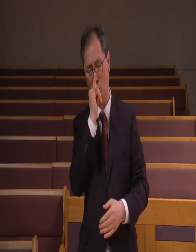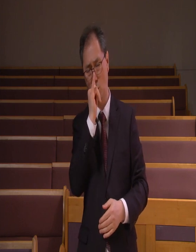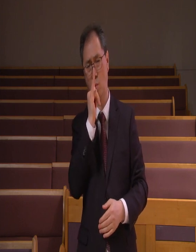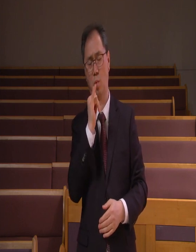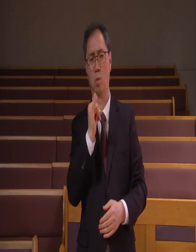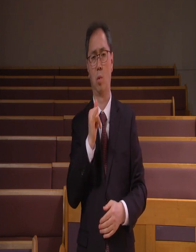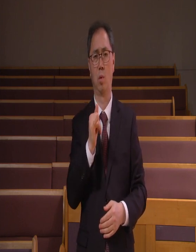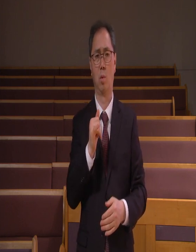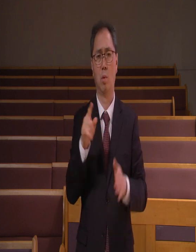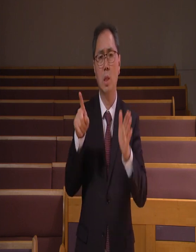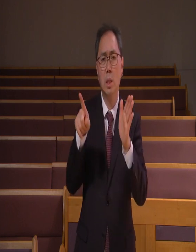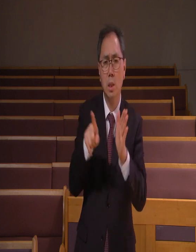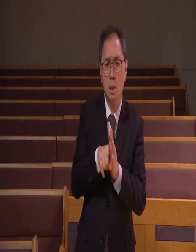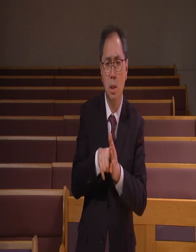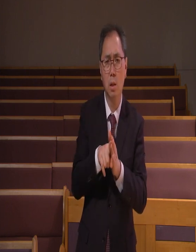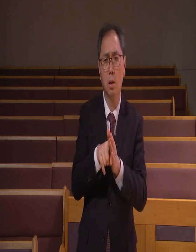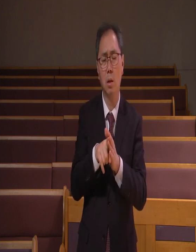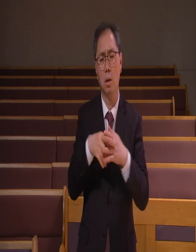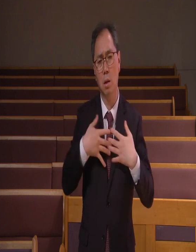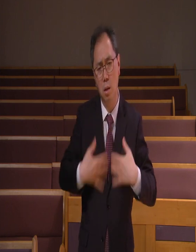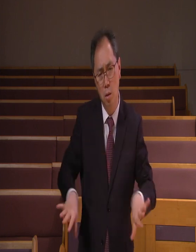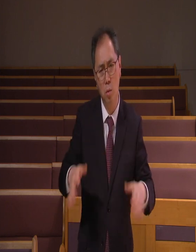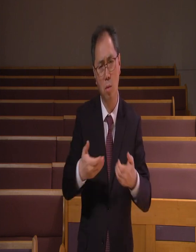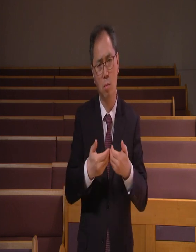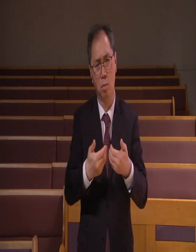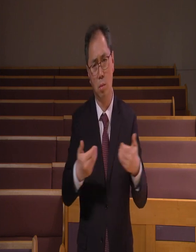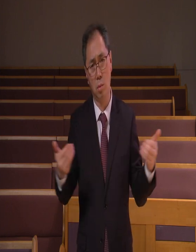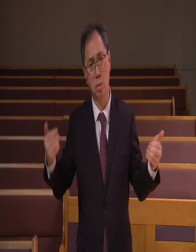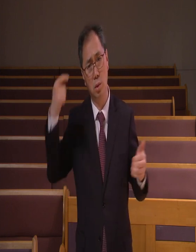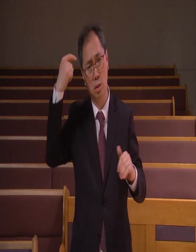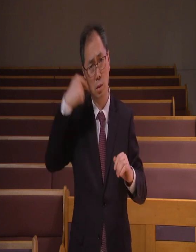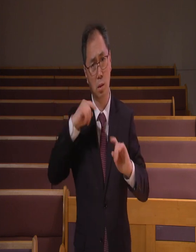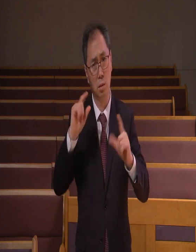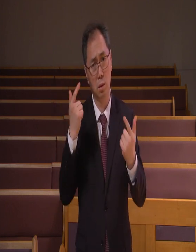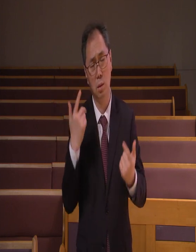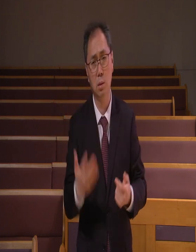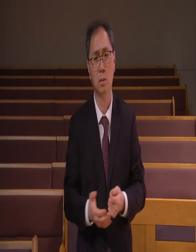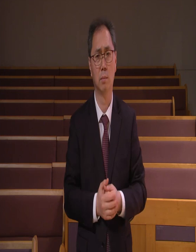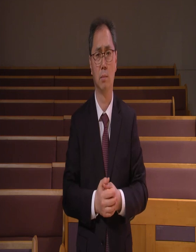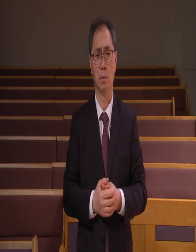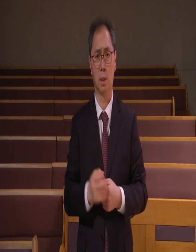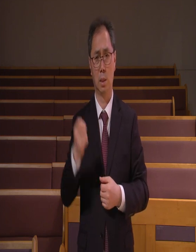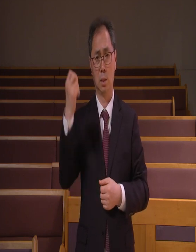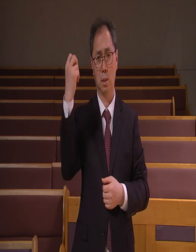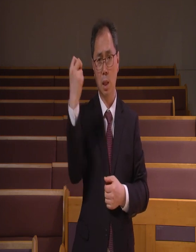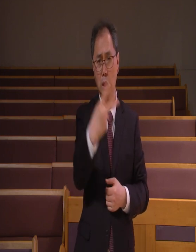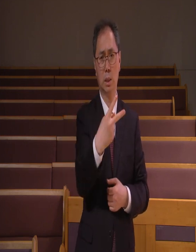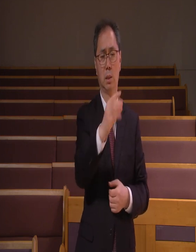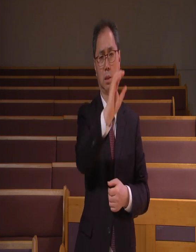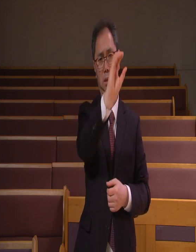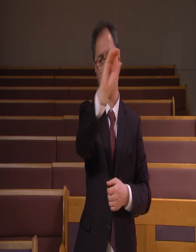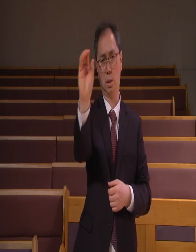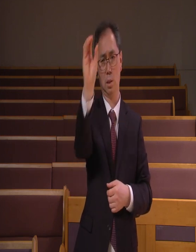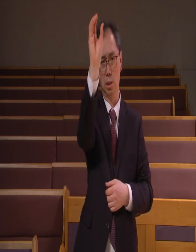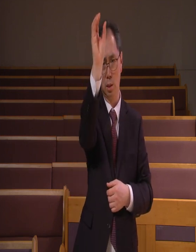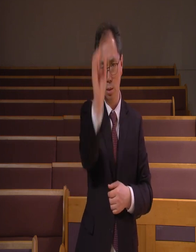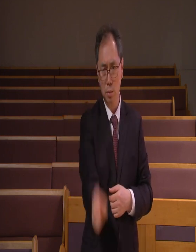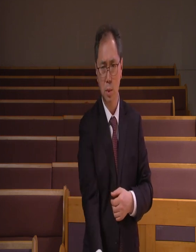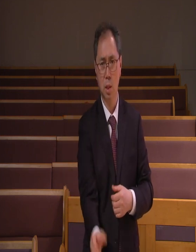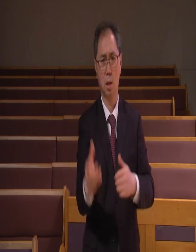치밀고 자꾸만 신앙에서 점점 약해지는 우리의 모습을 바라보죠. 여러분, 다시 십자가 붙잡으셔야